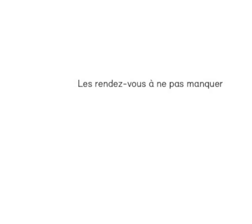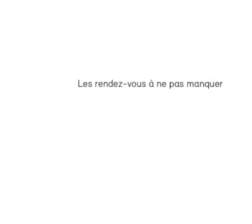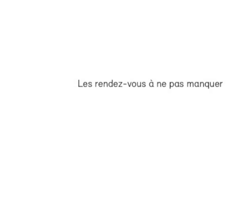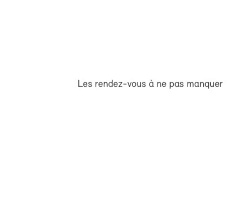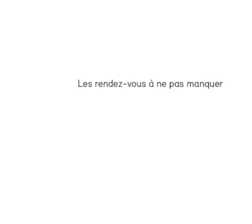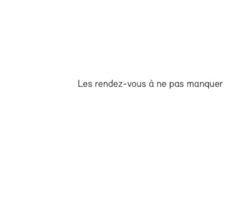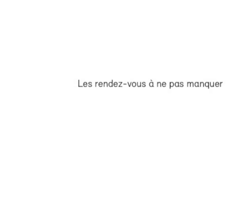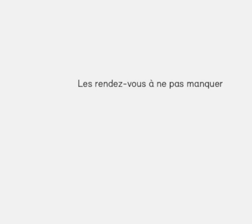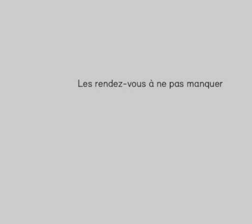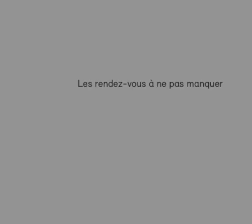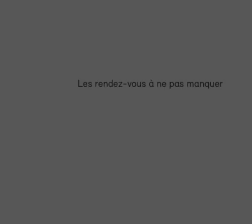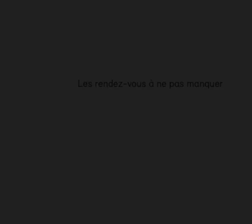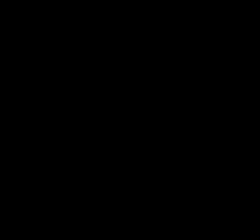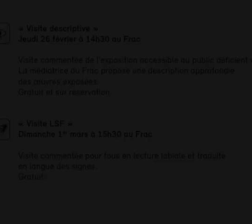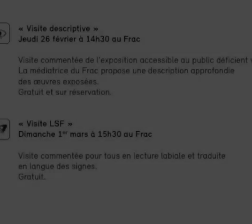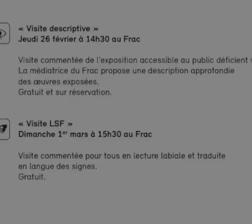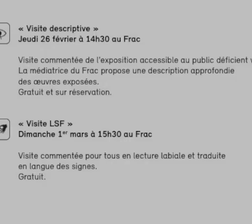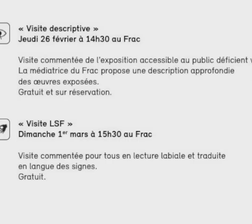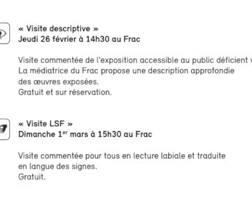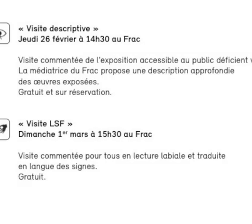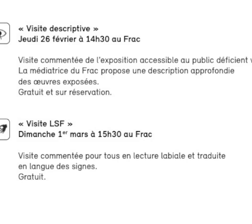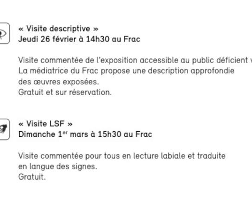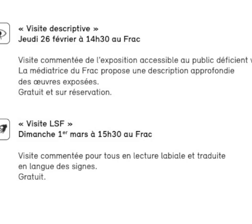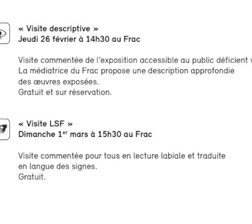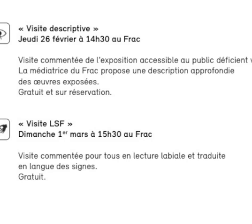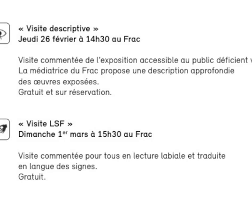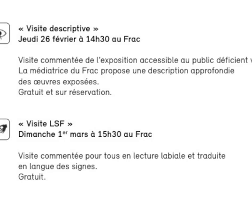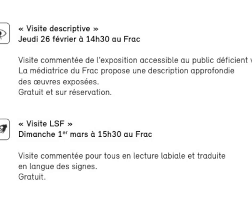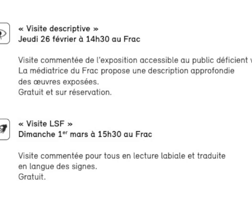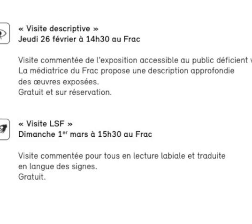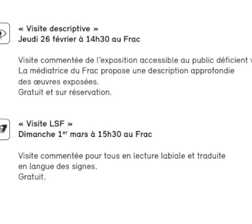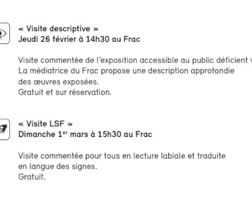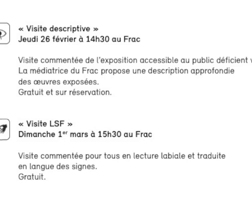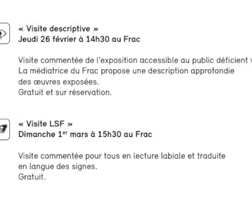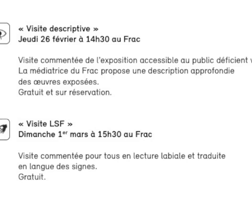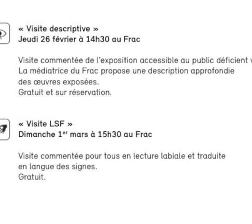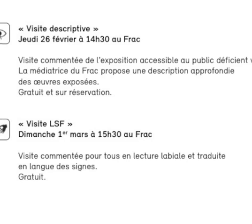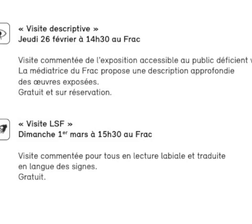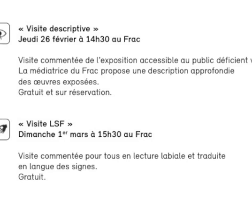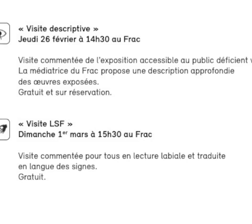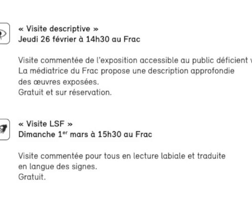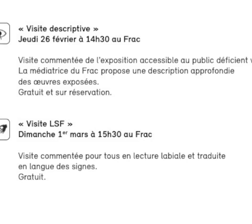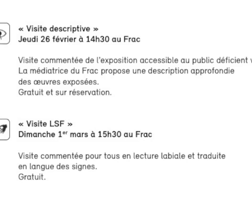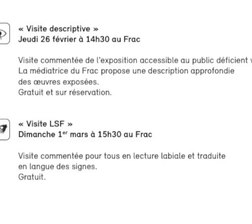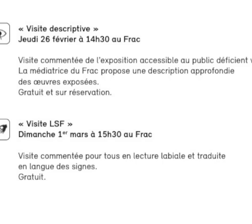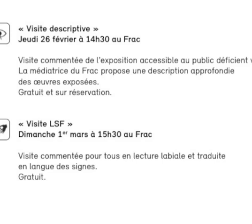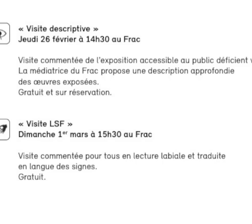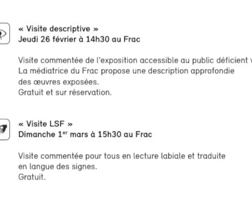Les rendez-vous à ne pas manquer. La visite descriptive est organisée le jeudi 26 février à 14h30